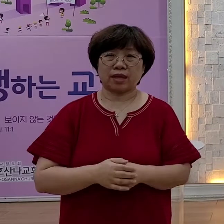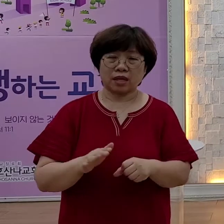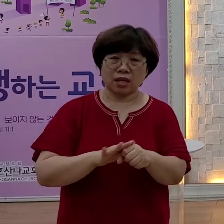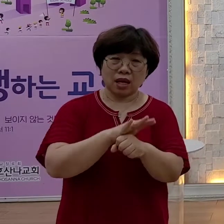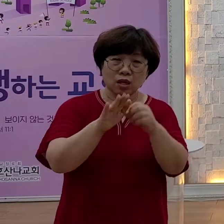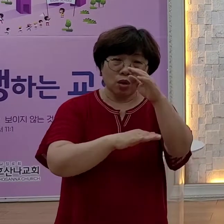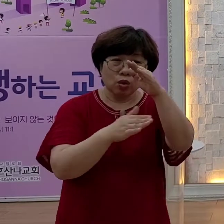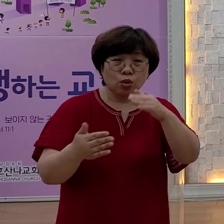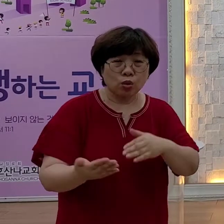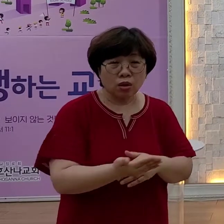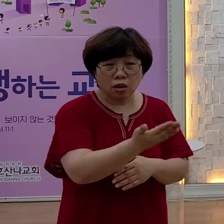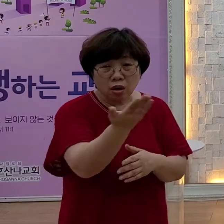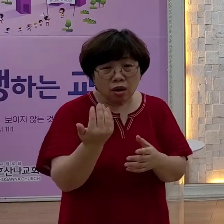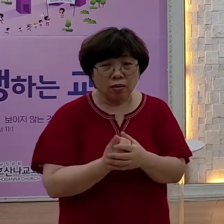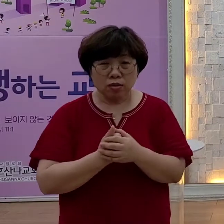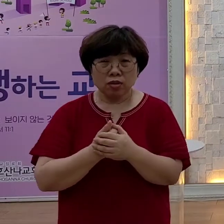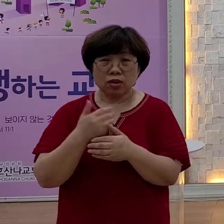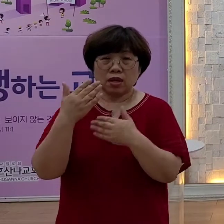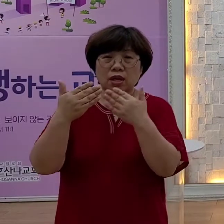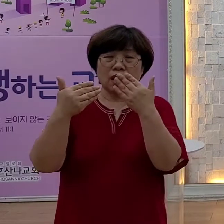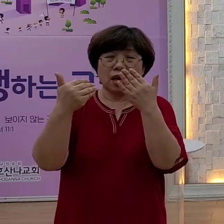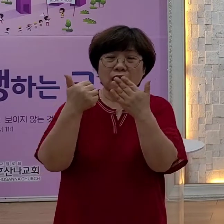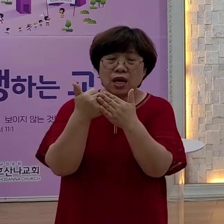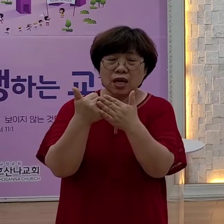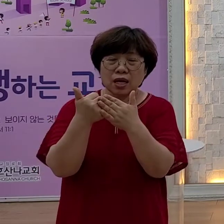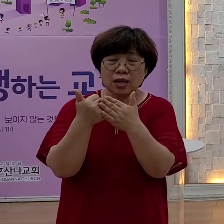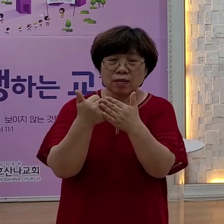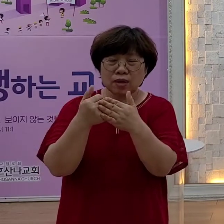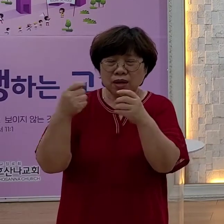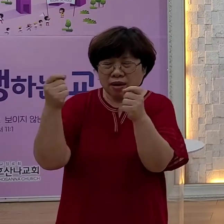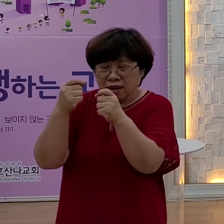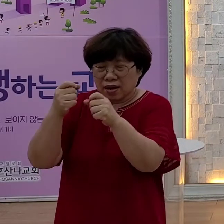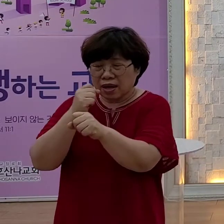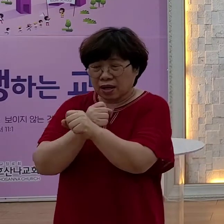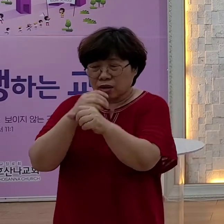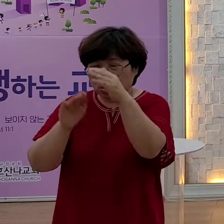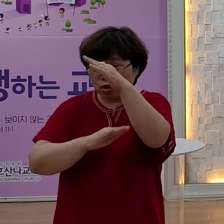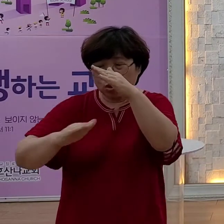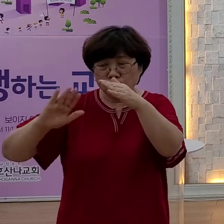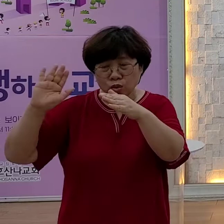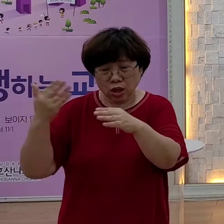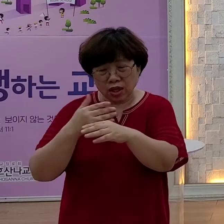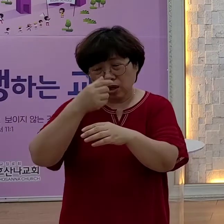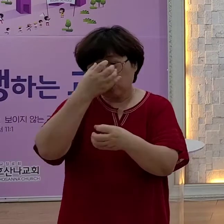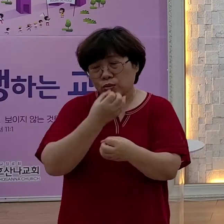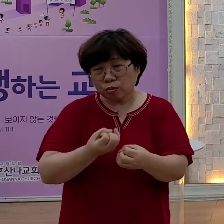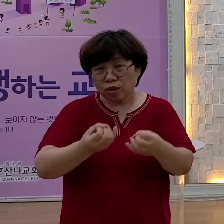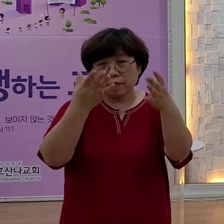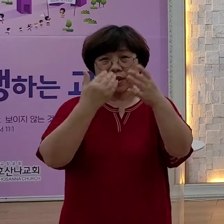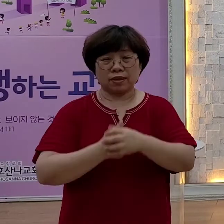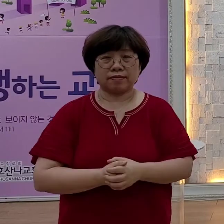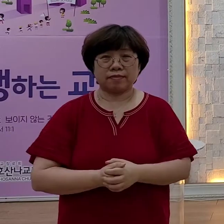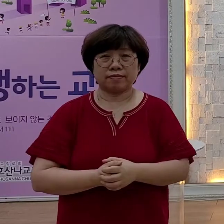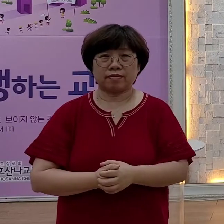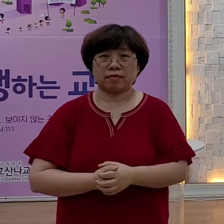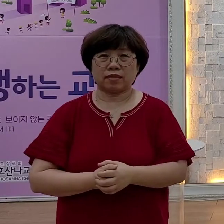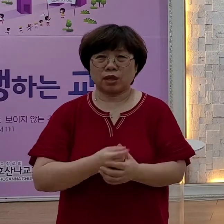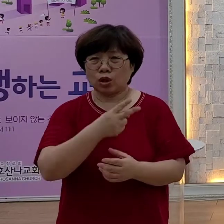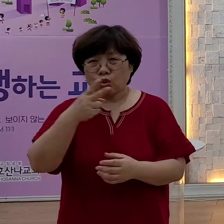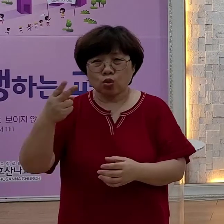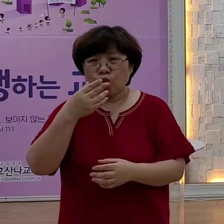여러분의 신앙생활이 하나님과 가까이 하는 신앙생활이 되기를 주님의 이름으로 축복합니다. 이게 복이에요. 이게